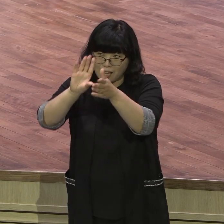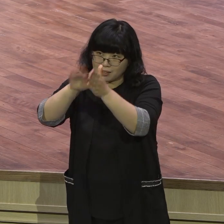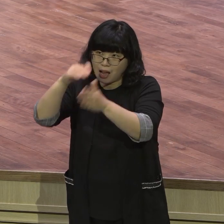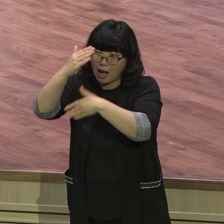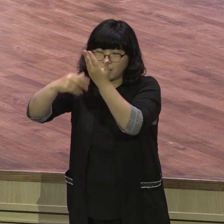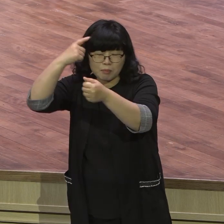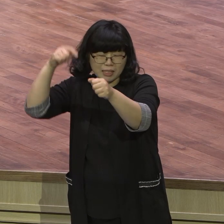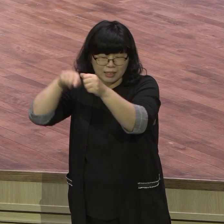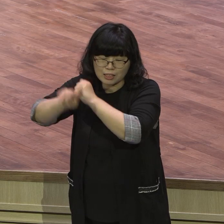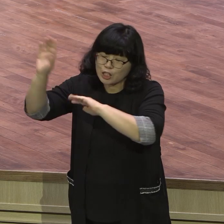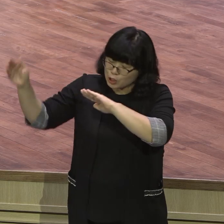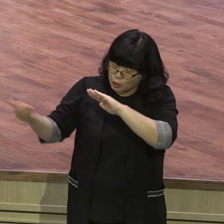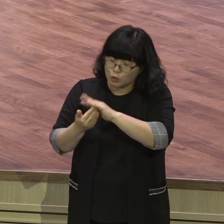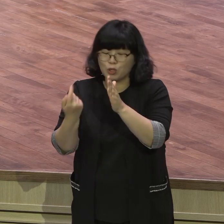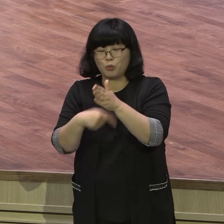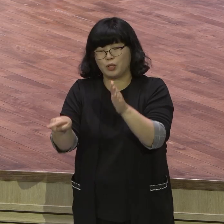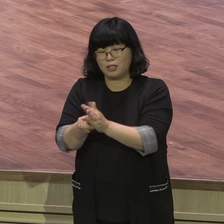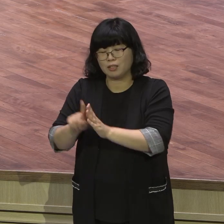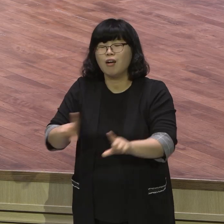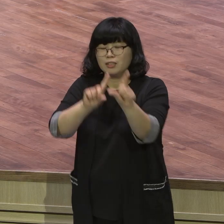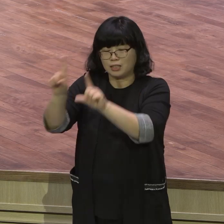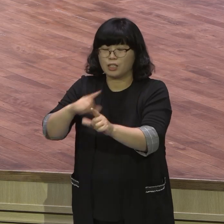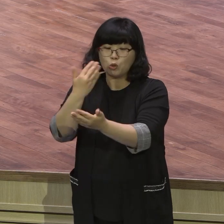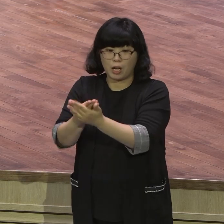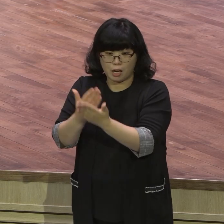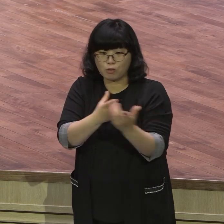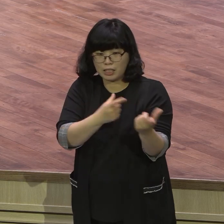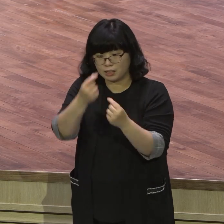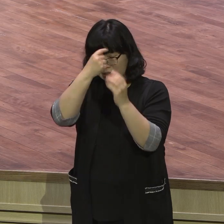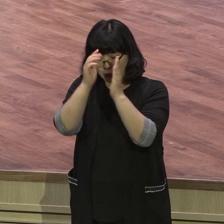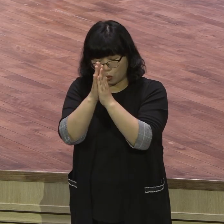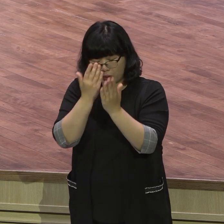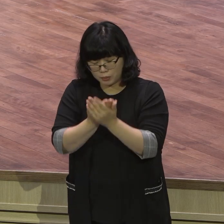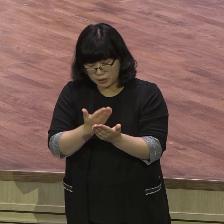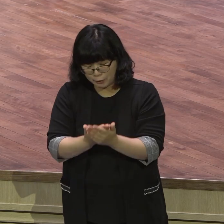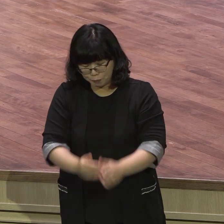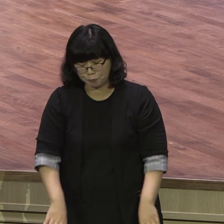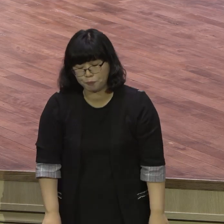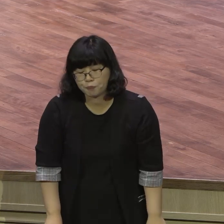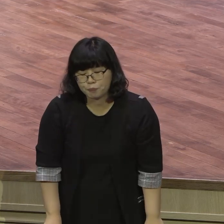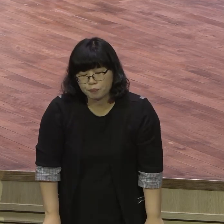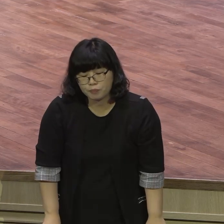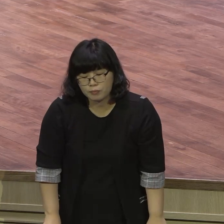하여 조업사사 지엄해지기도 하겠습니다 주님여 살아계신 우리야 우리 하나님 우리 영계 우리